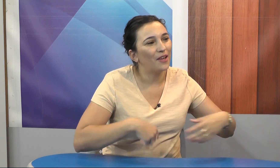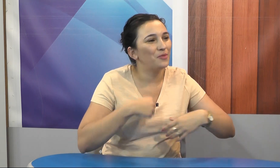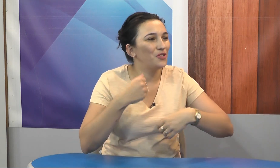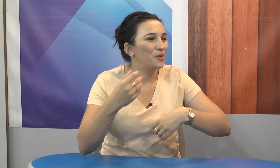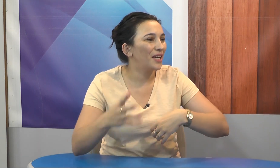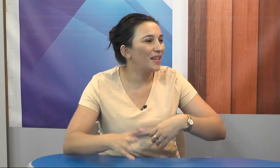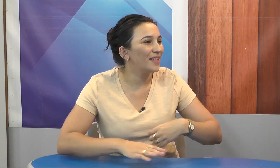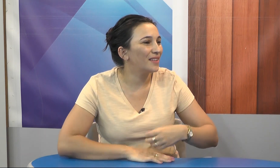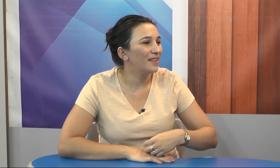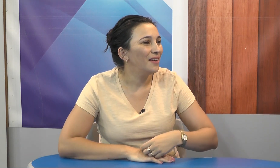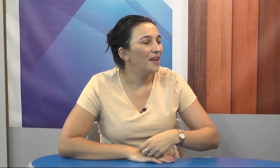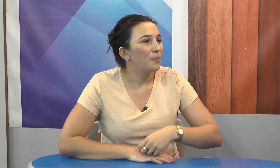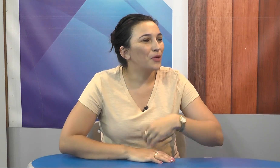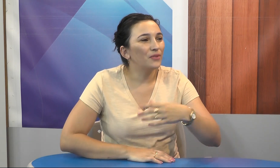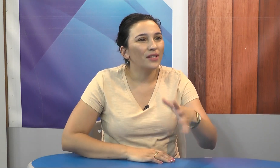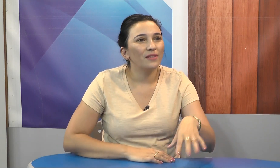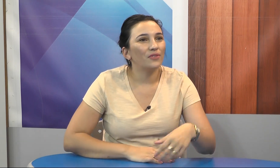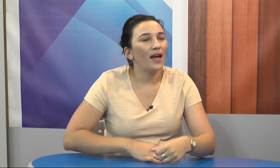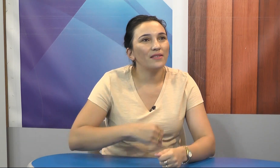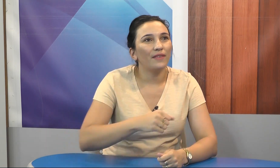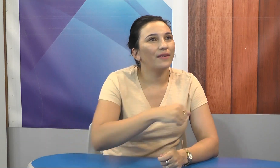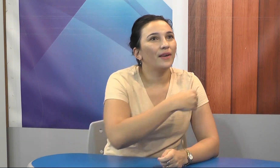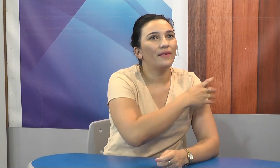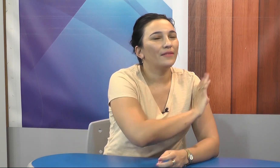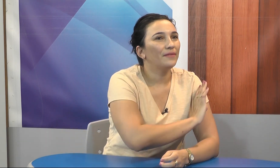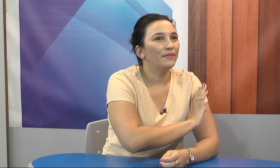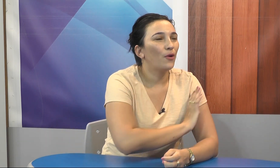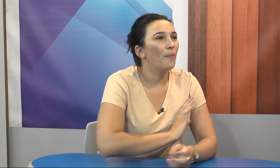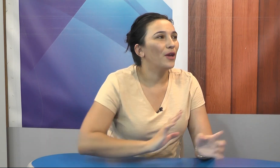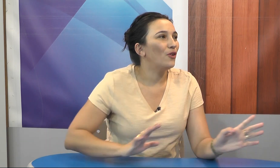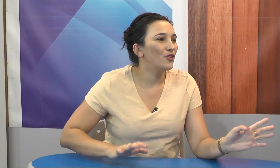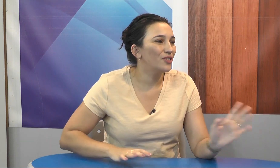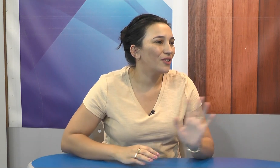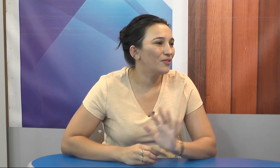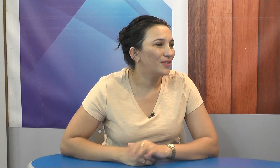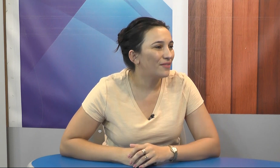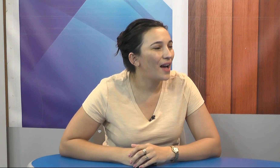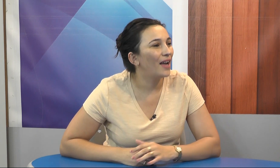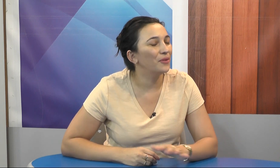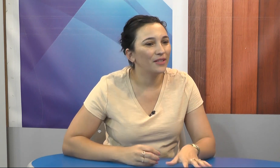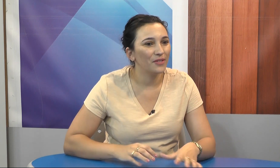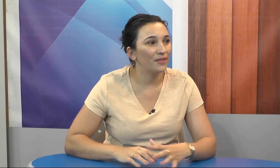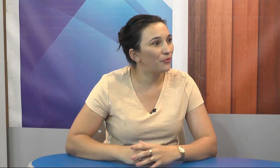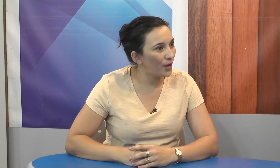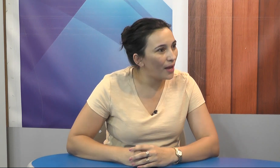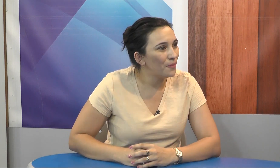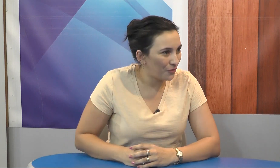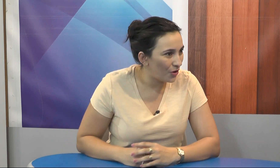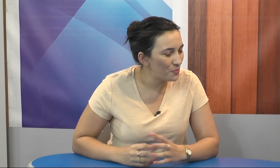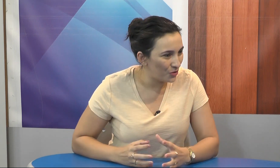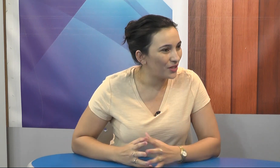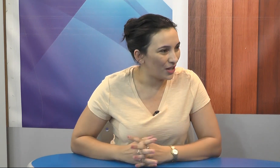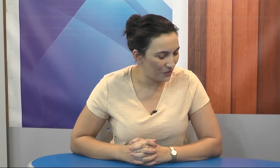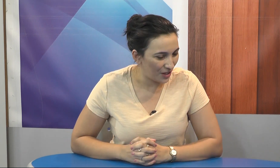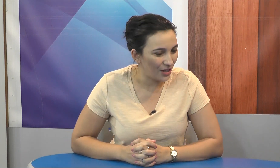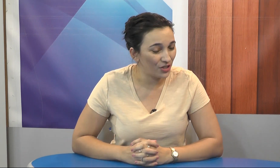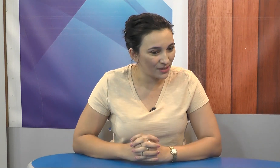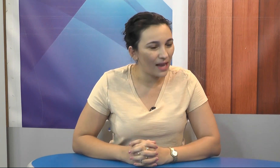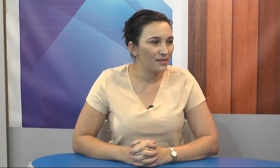pedindo uma caneta, perguntando se você vai comer hoje na hora do intervalo. Então, assim, foi muito gratificante e está sendo